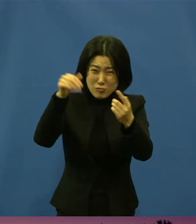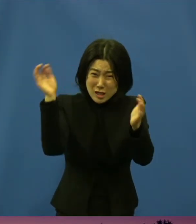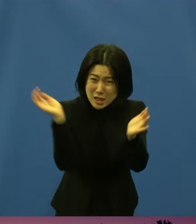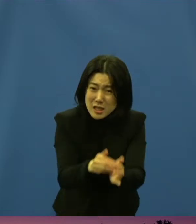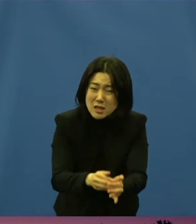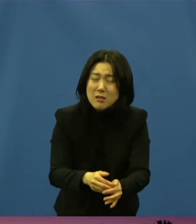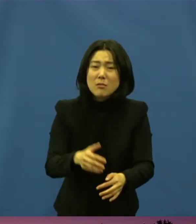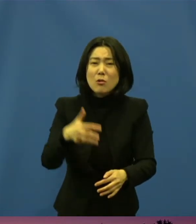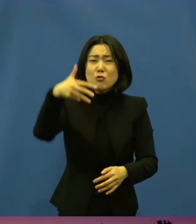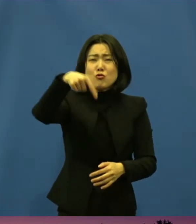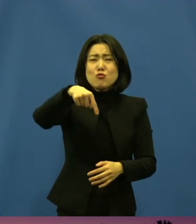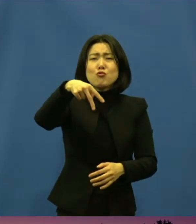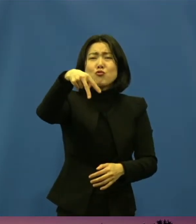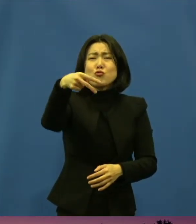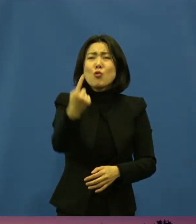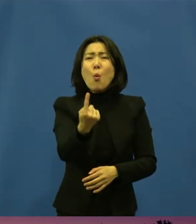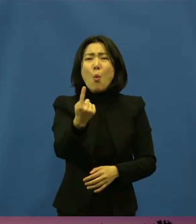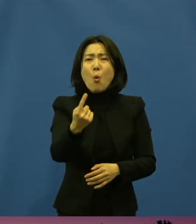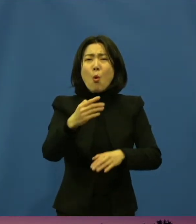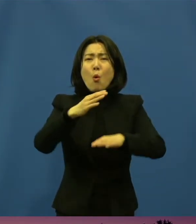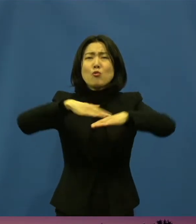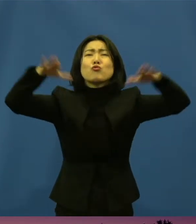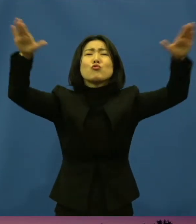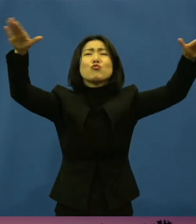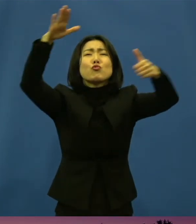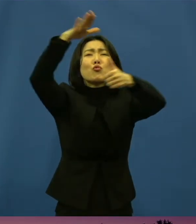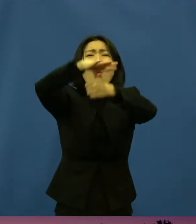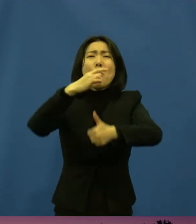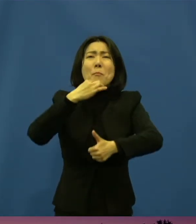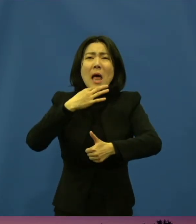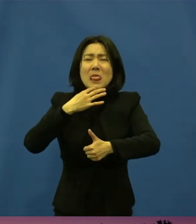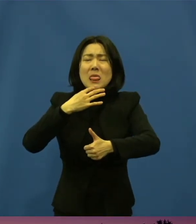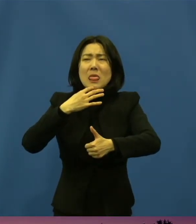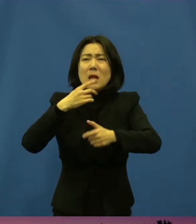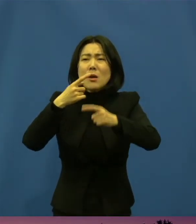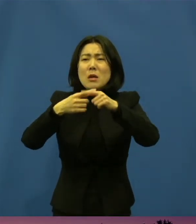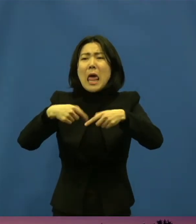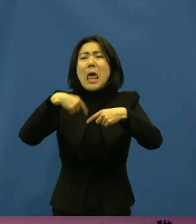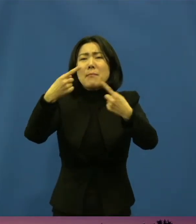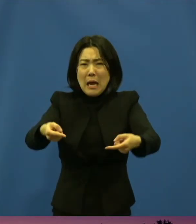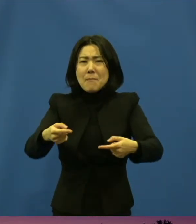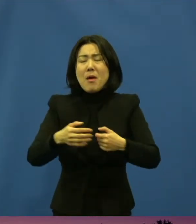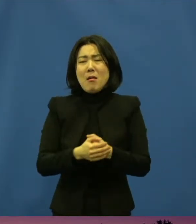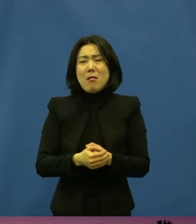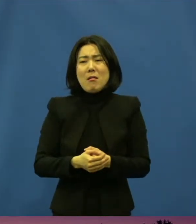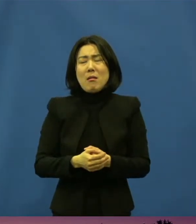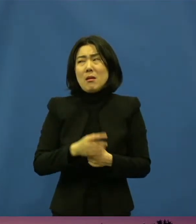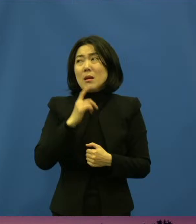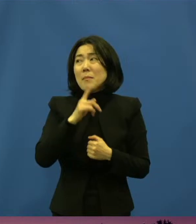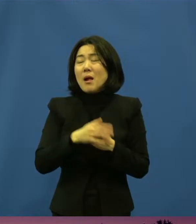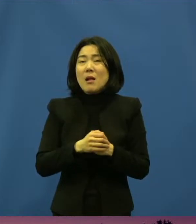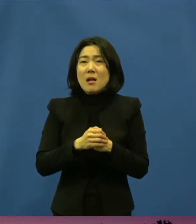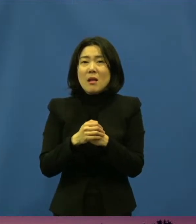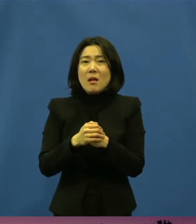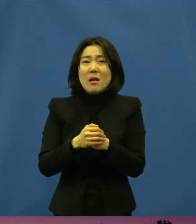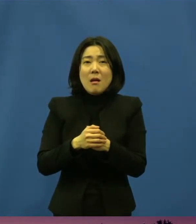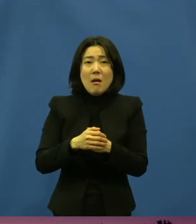거. 여러분, 나도 모르는 사이에 조금씩 온도가 멀어지는 거예요.